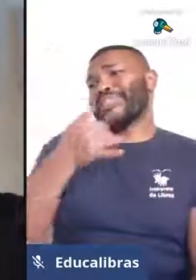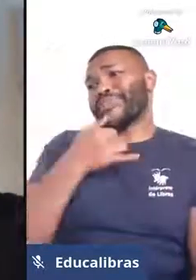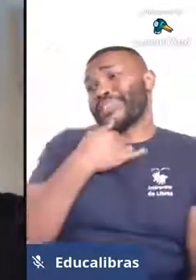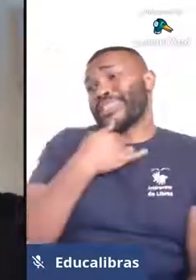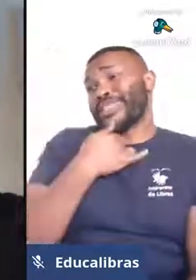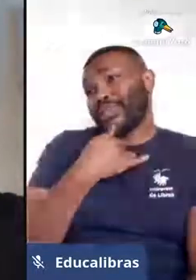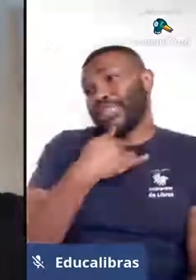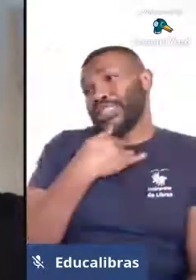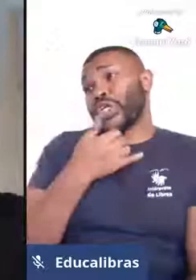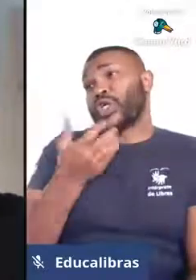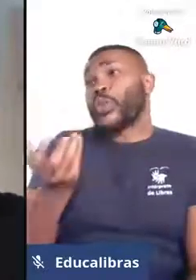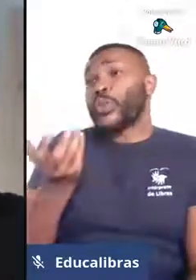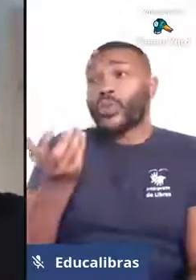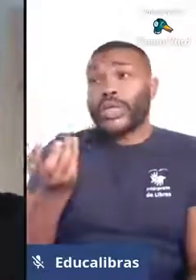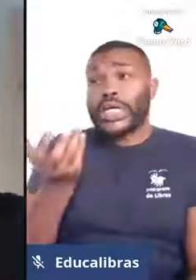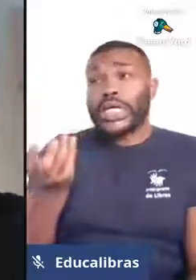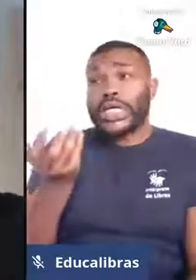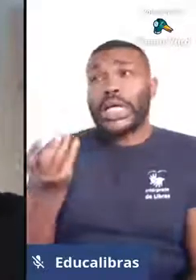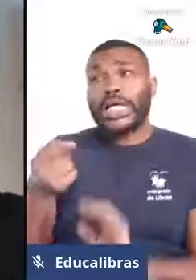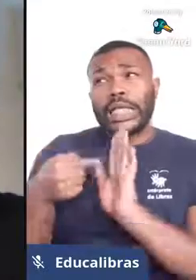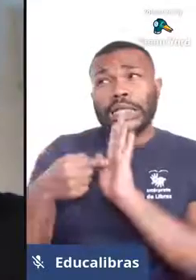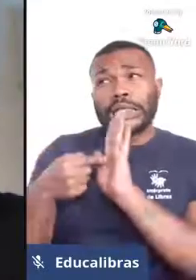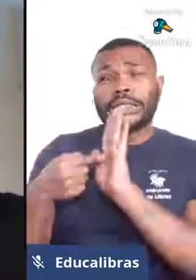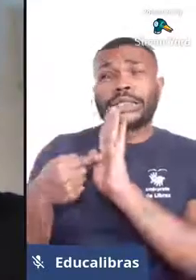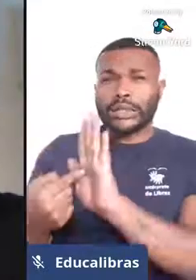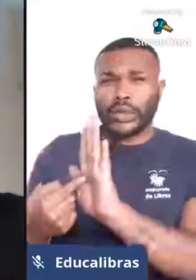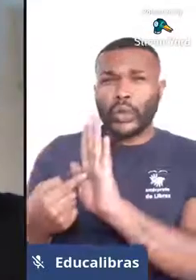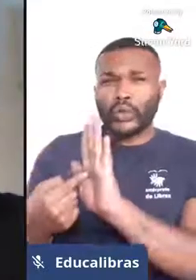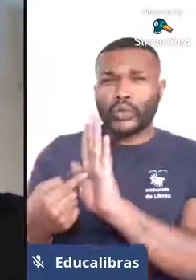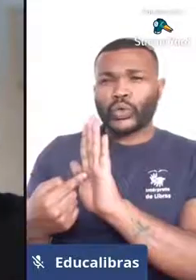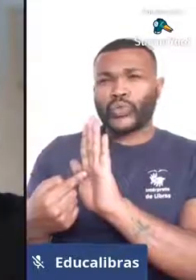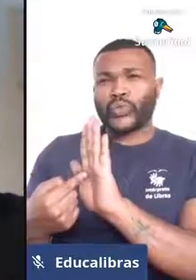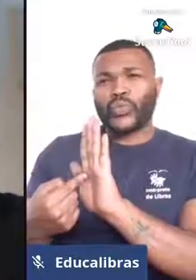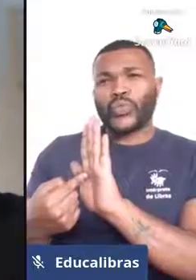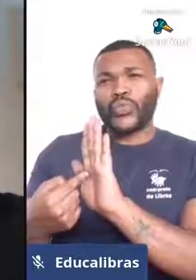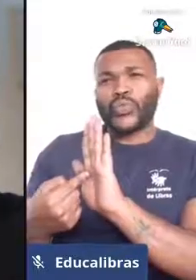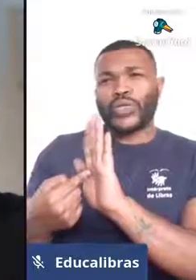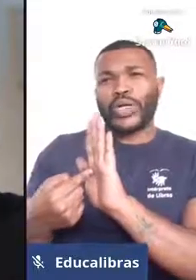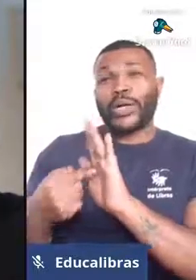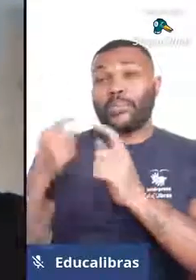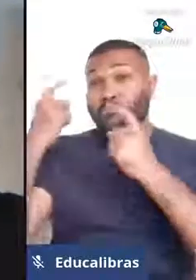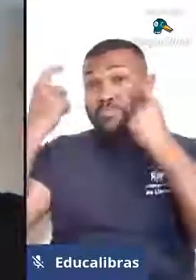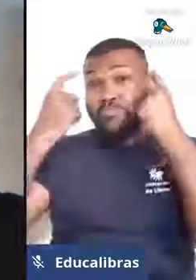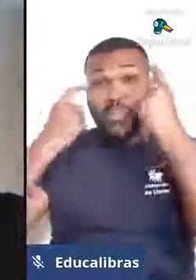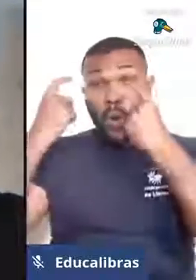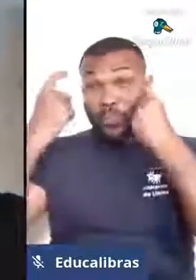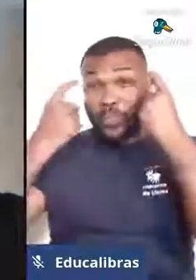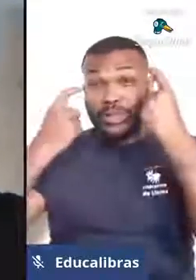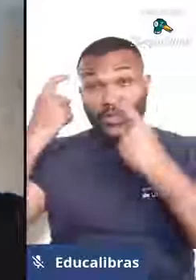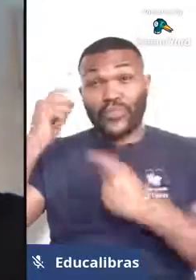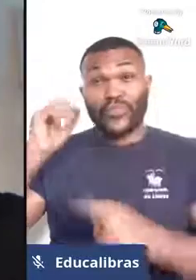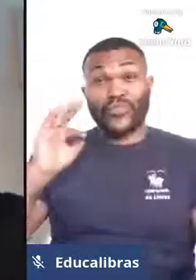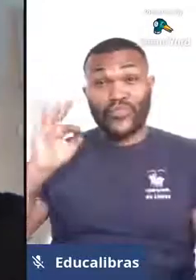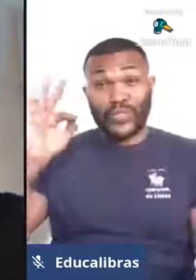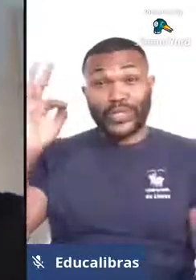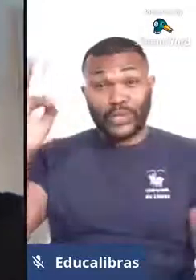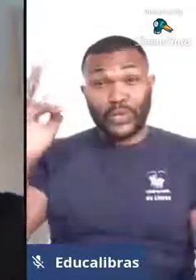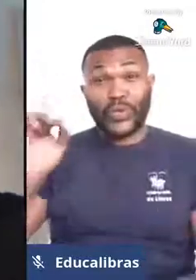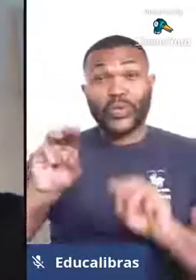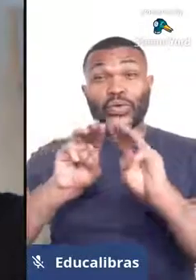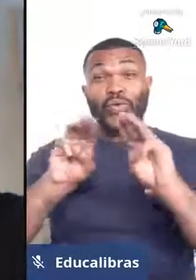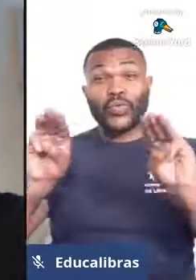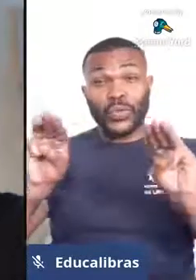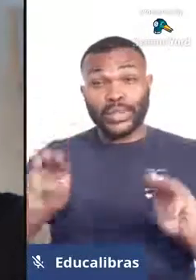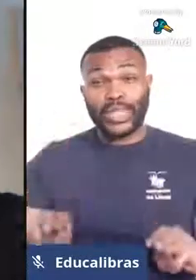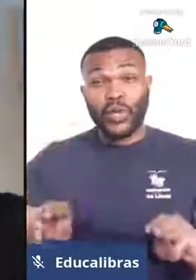mas eu queria, deixo aí registrada essa grande preocupação com o futuro dos museus quando